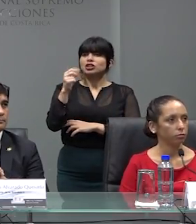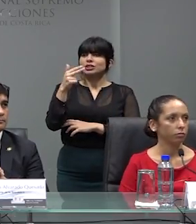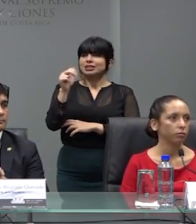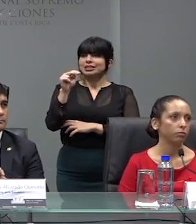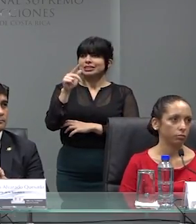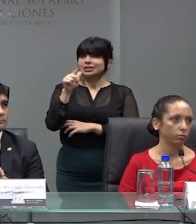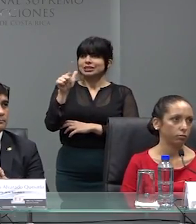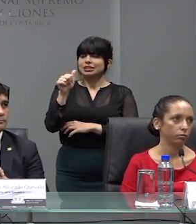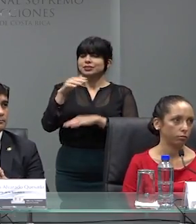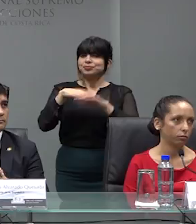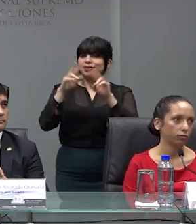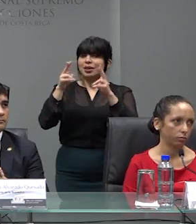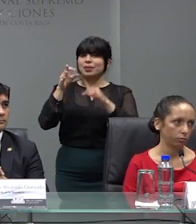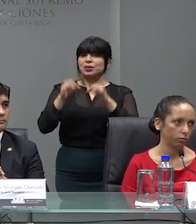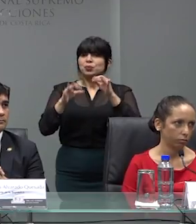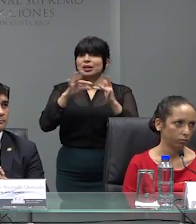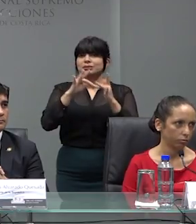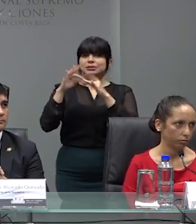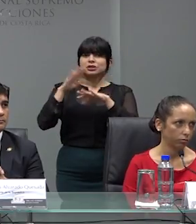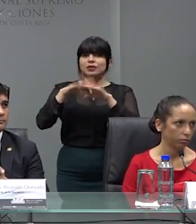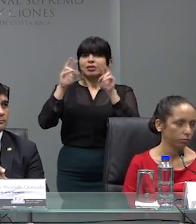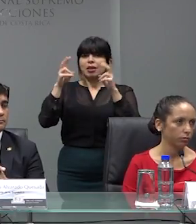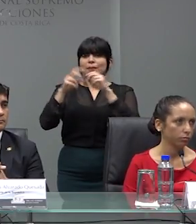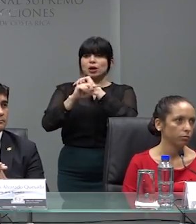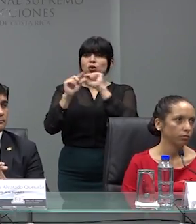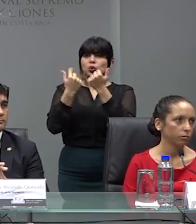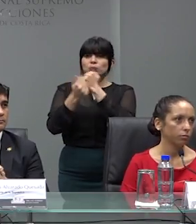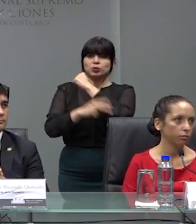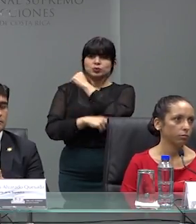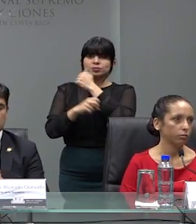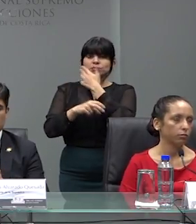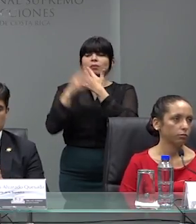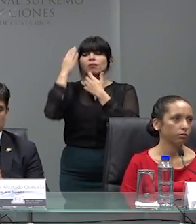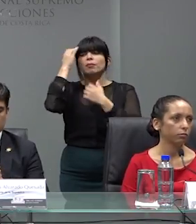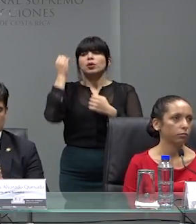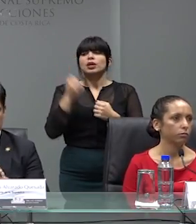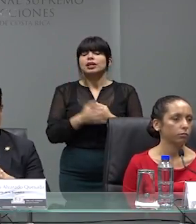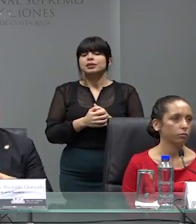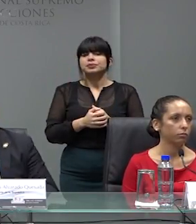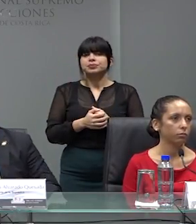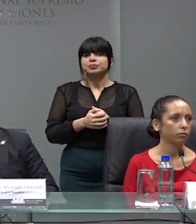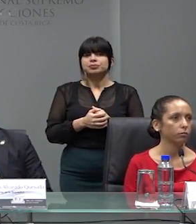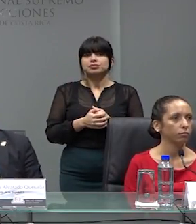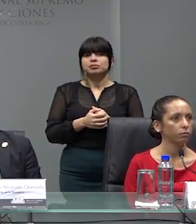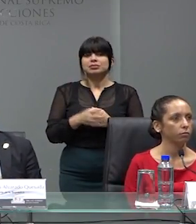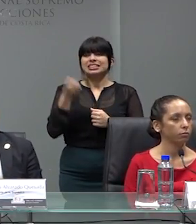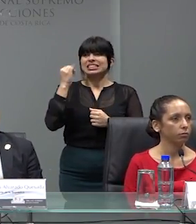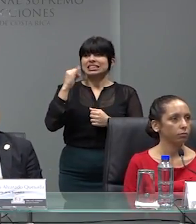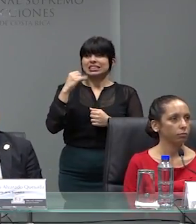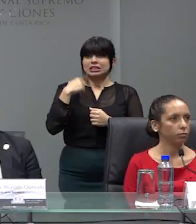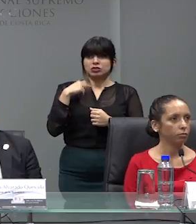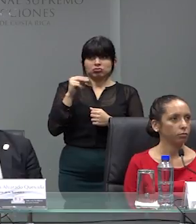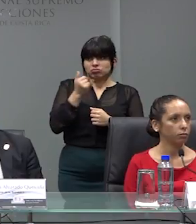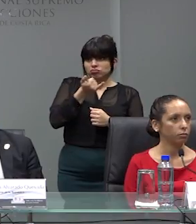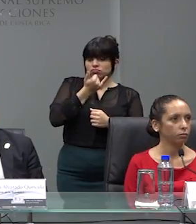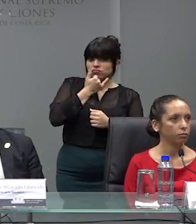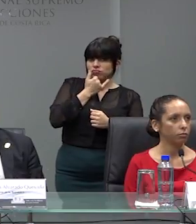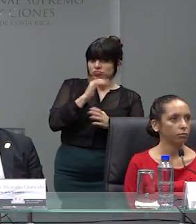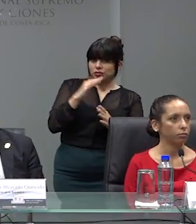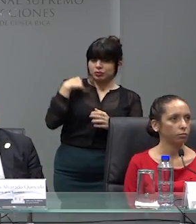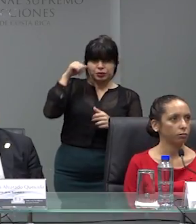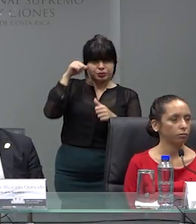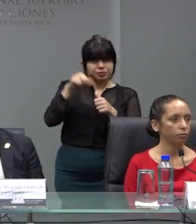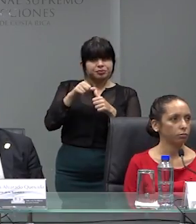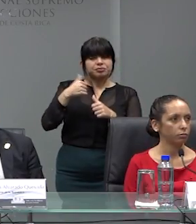tema de los tribunales especializados en materia de crimen organizado, porque si no estoy mal en mi memoria,